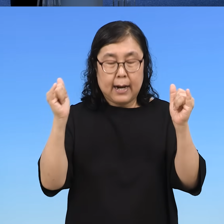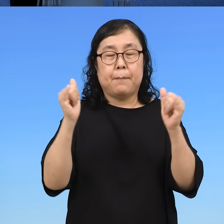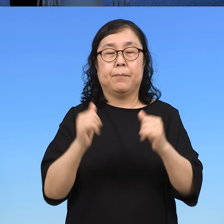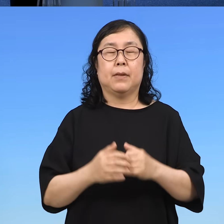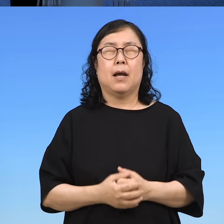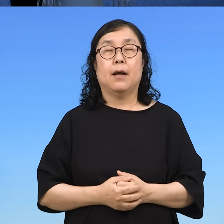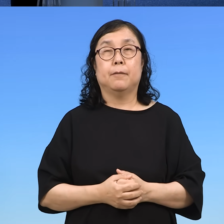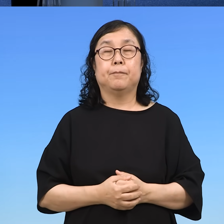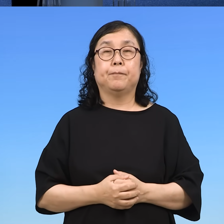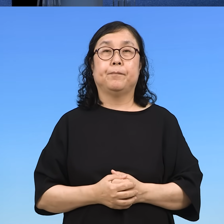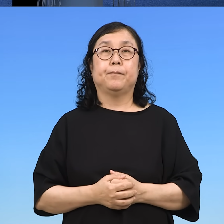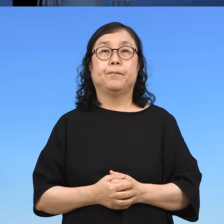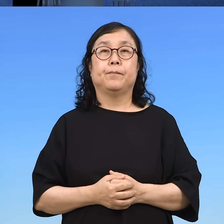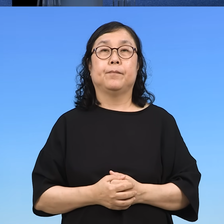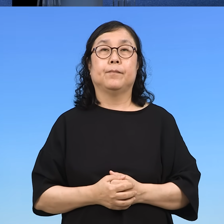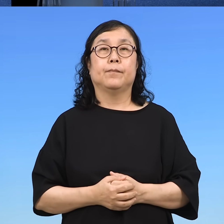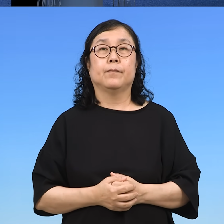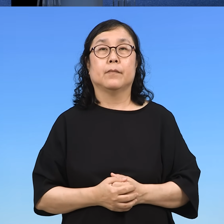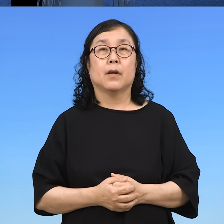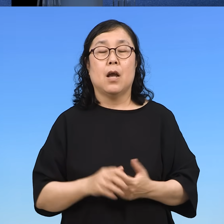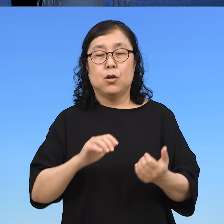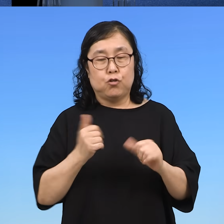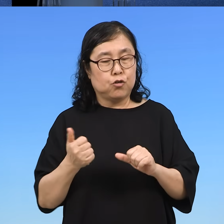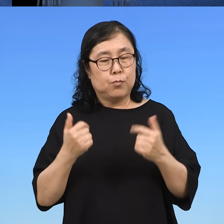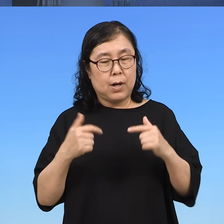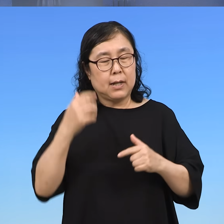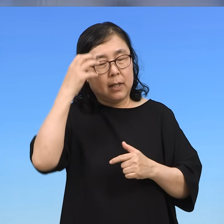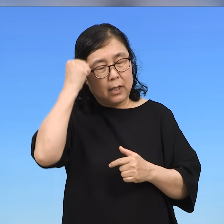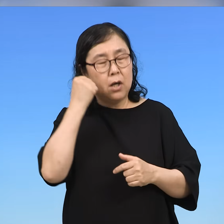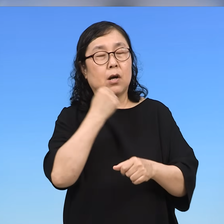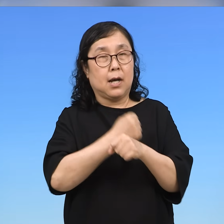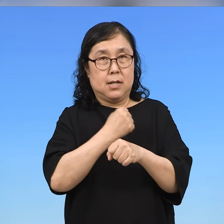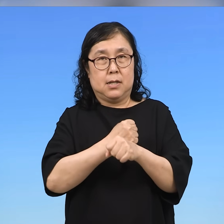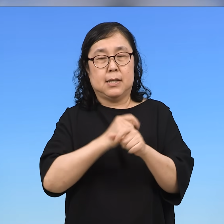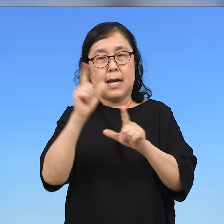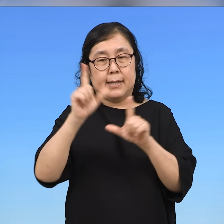오늘을 사는 지혜로운 사람입니다. 메멘토 모리 아닙니까?